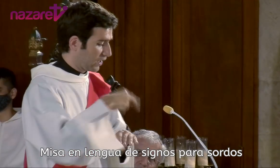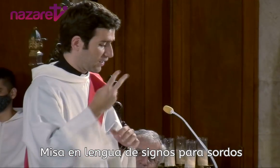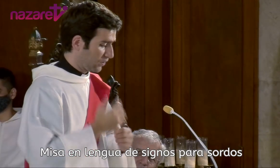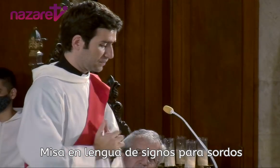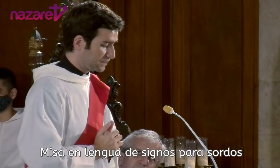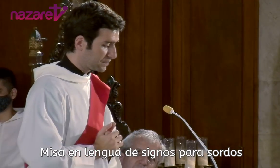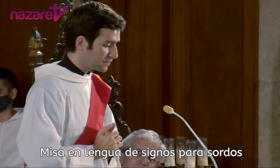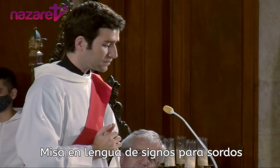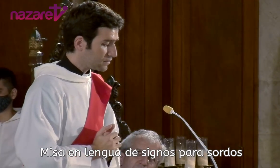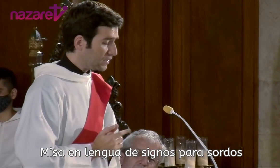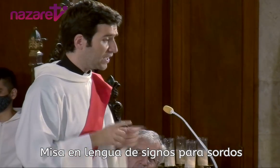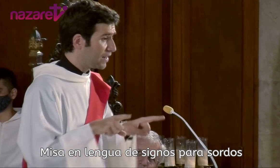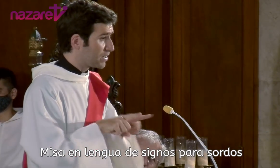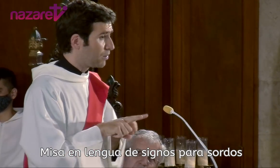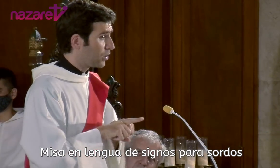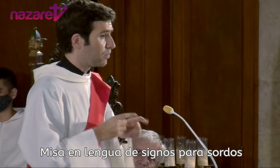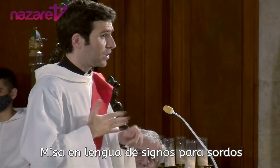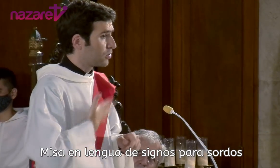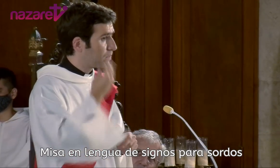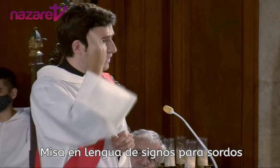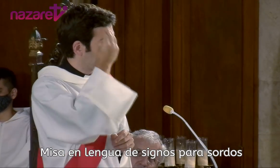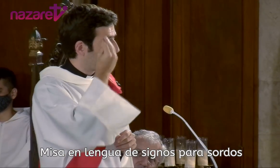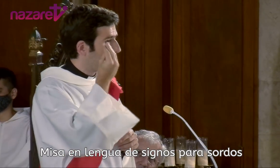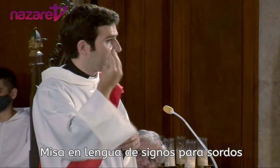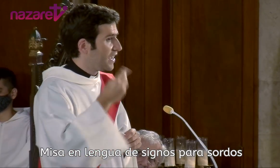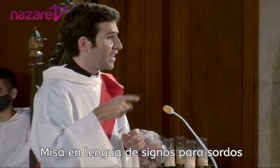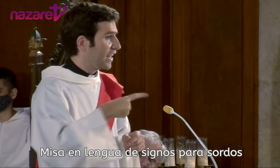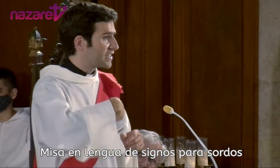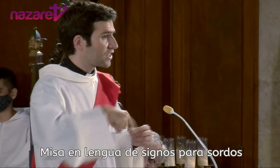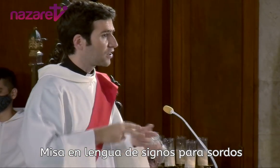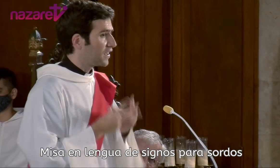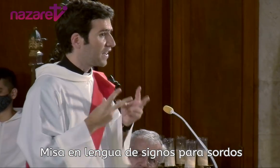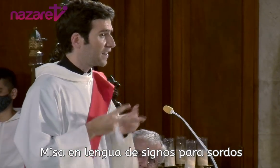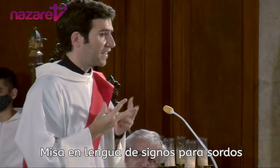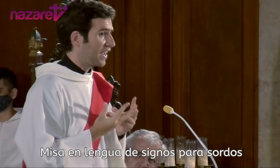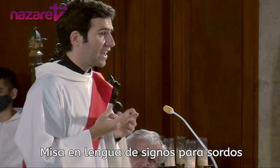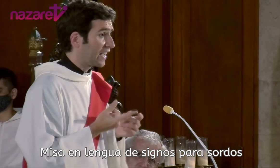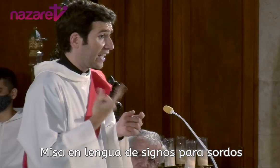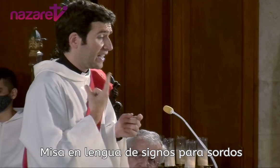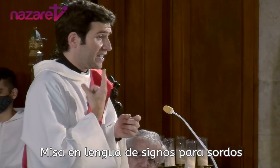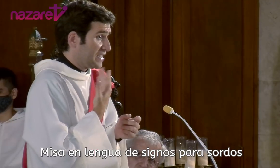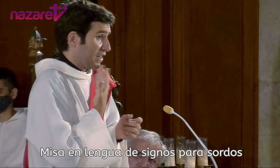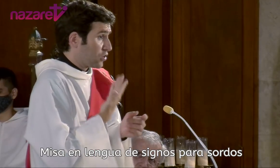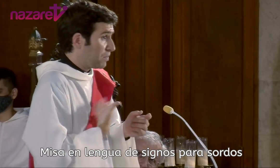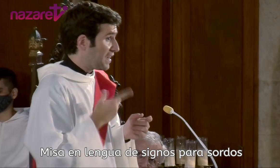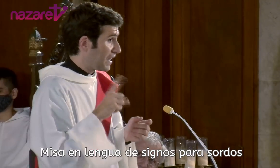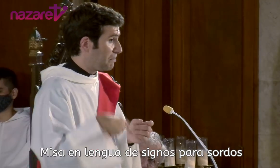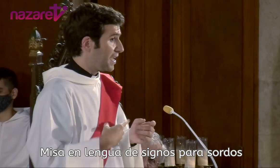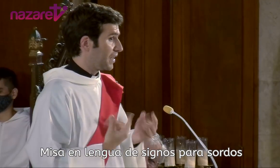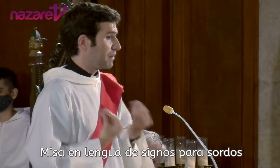resurrección. Y del mismo modo podemos pensar en esta sociedad en la que se nos pide también que